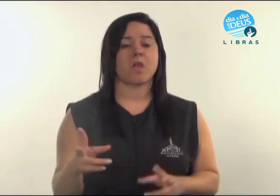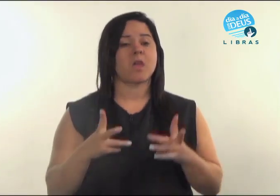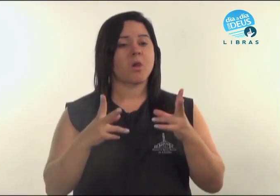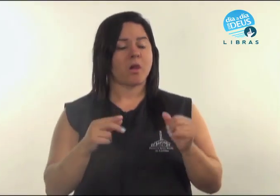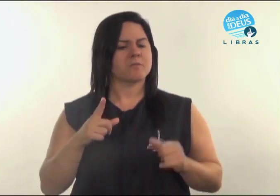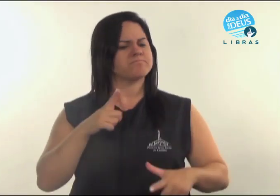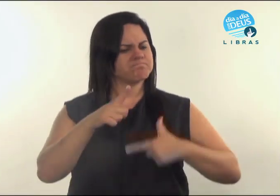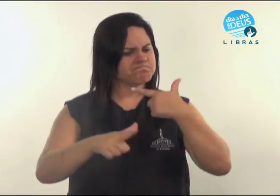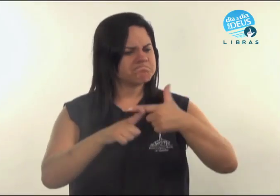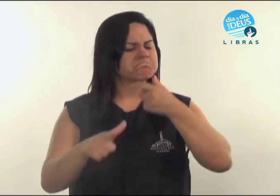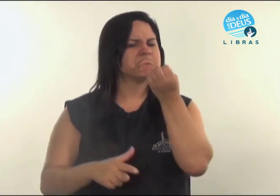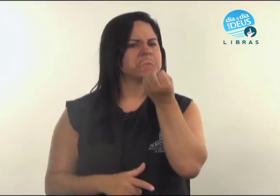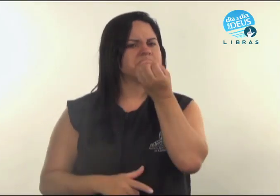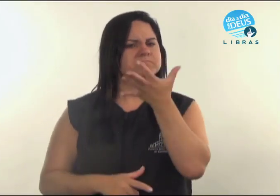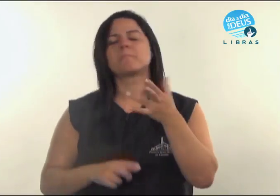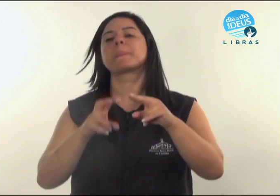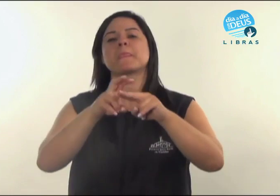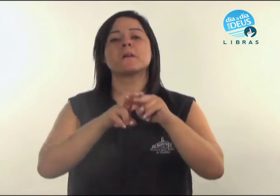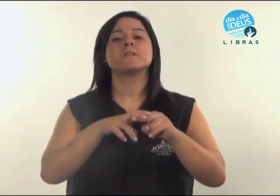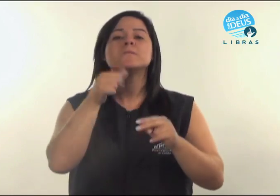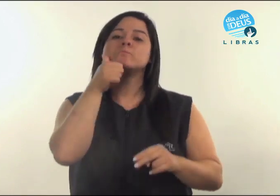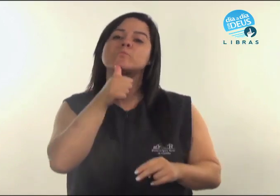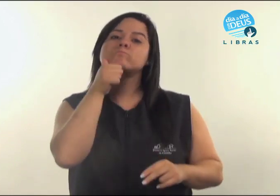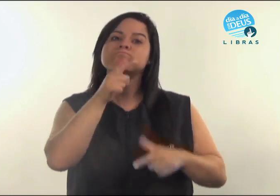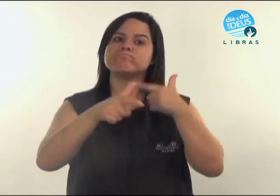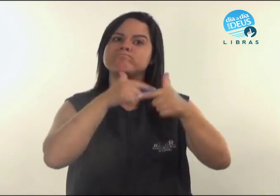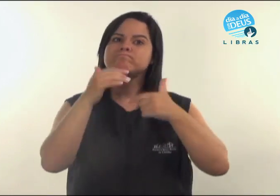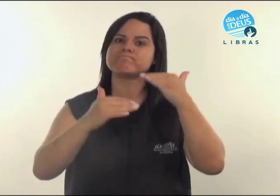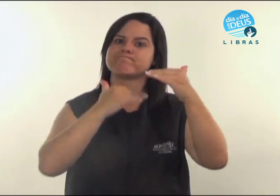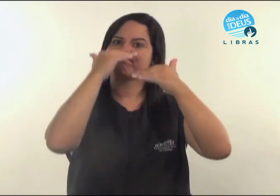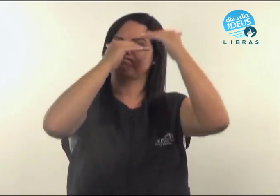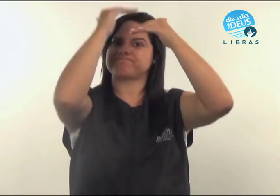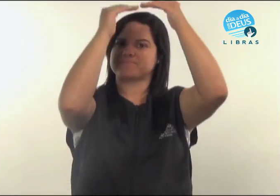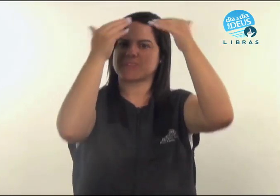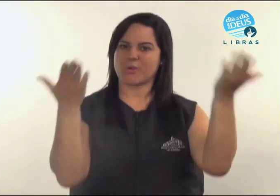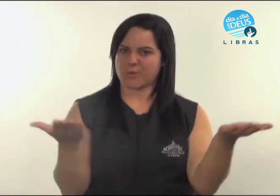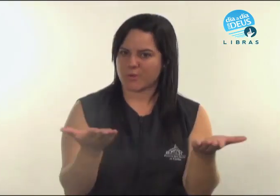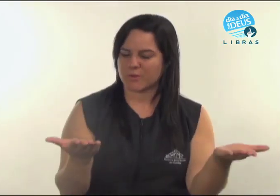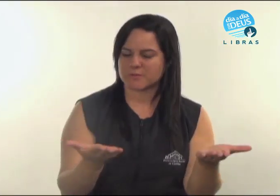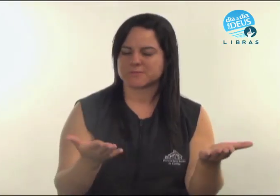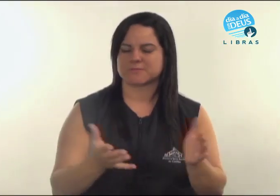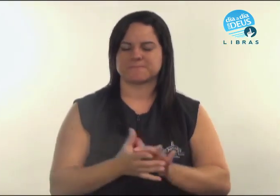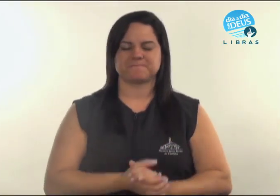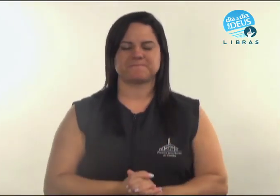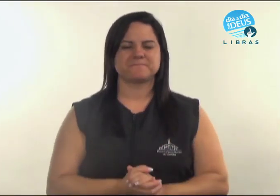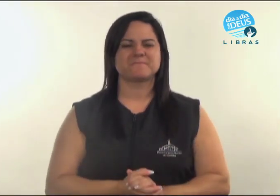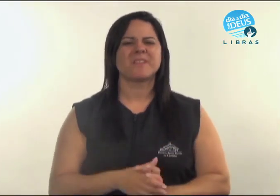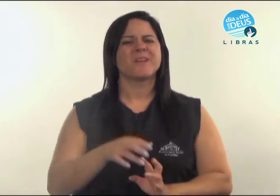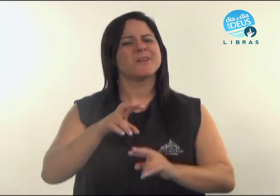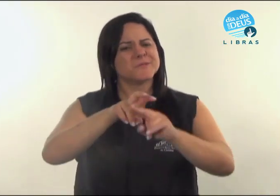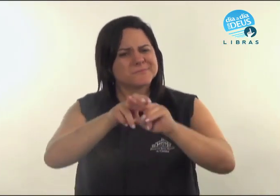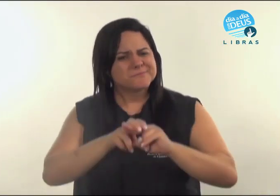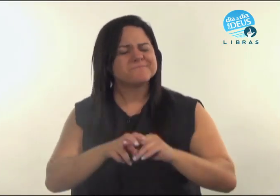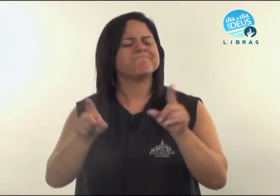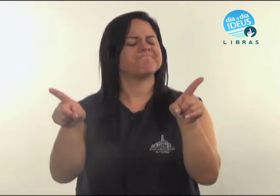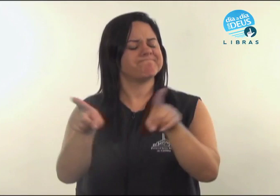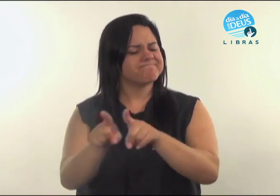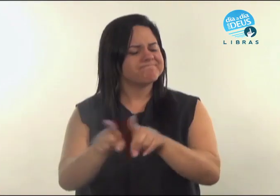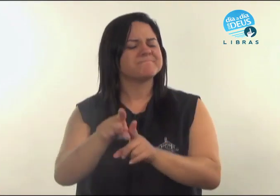mesmo tempo em que exibem competência e dedicação. E por isso estão subindo no mercado de trabalho. Mas foi justamente esta